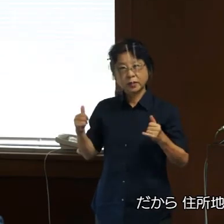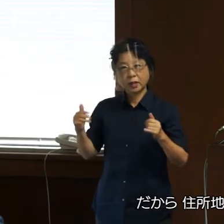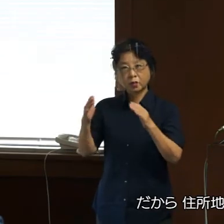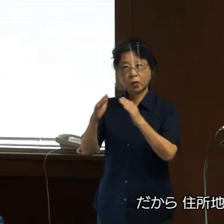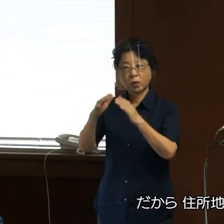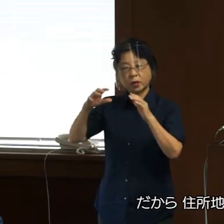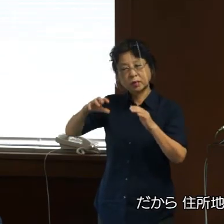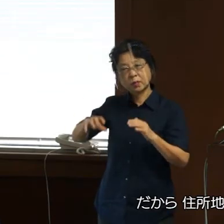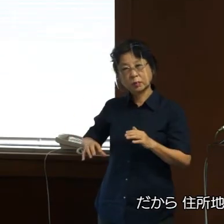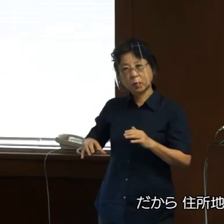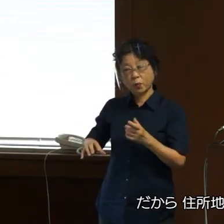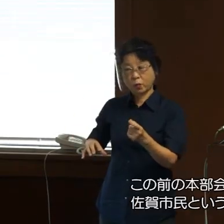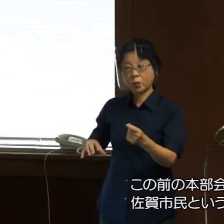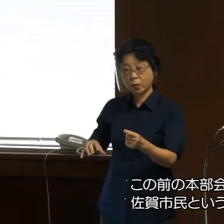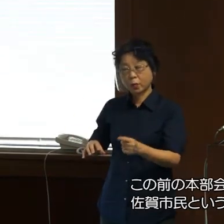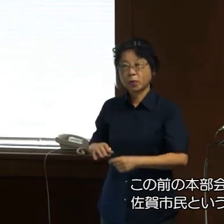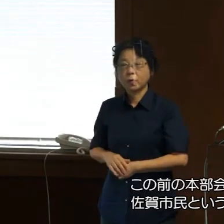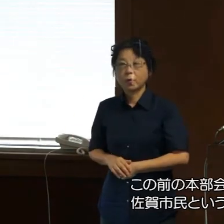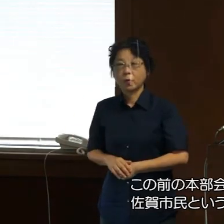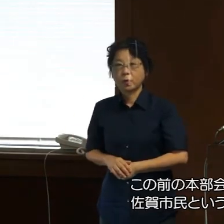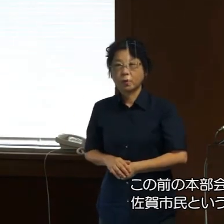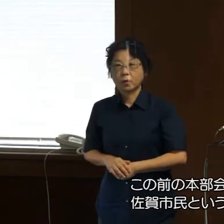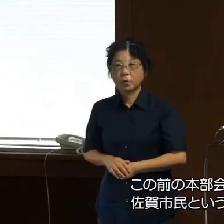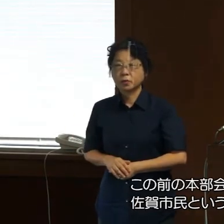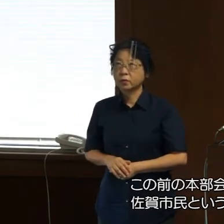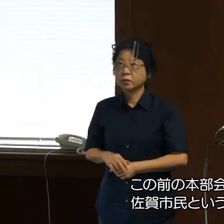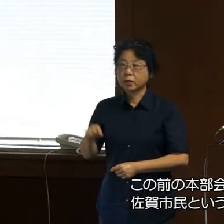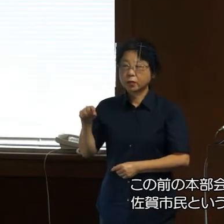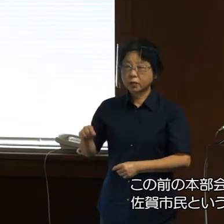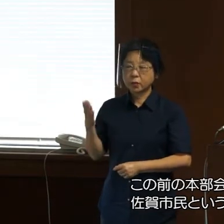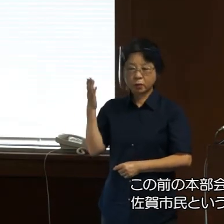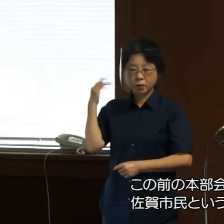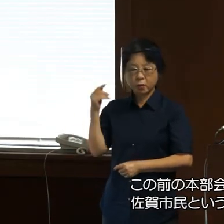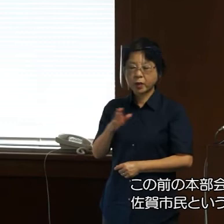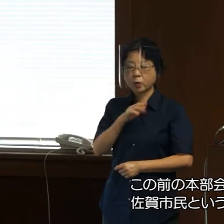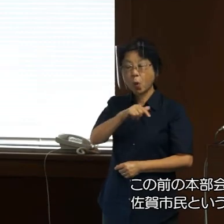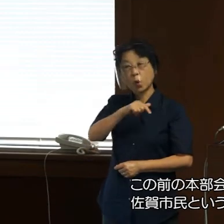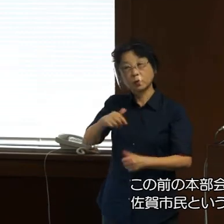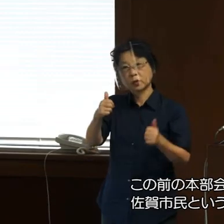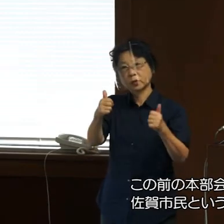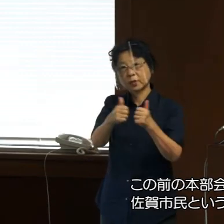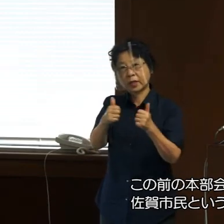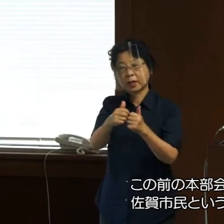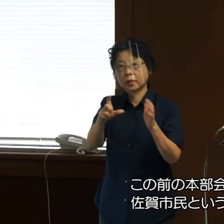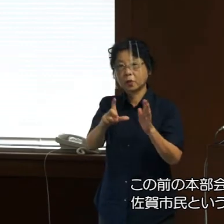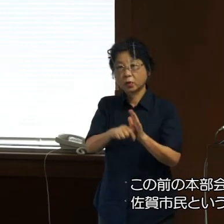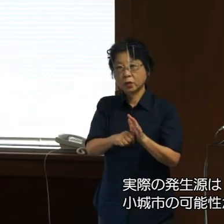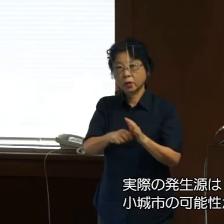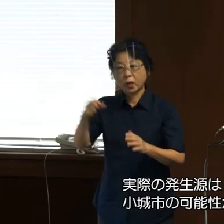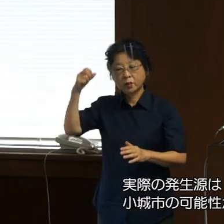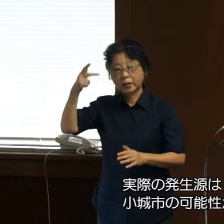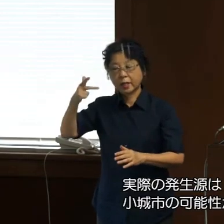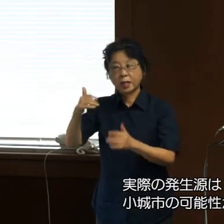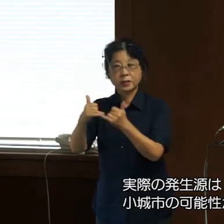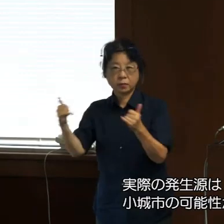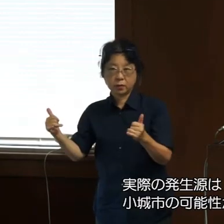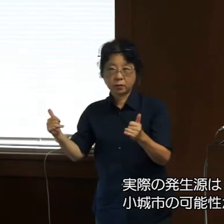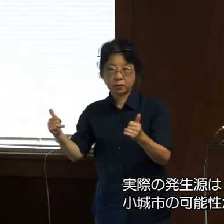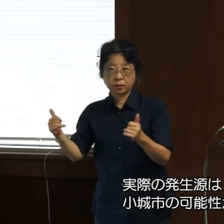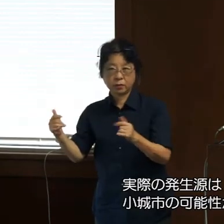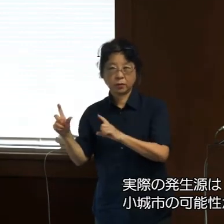地ということに関してもこの前の本部会議でも佐賀市民というところが出てるけど、実際